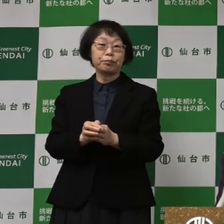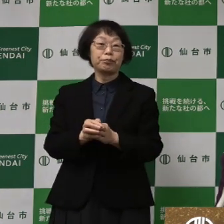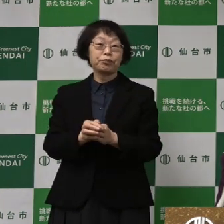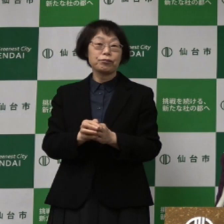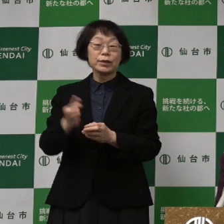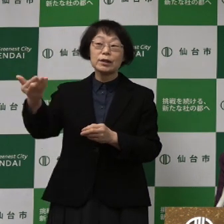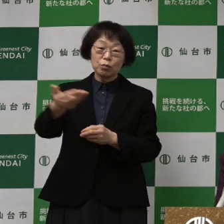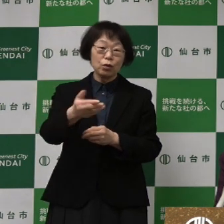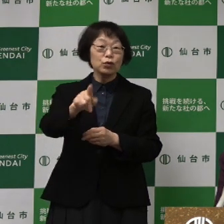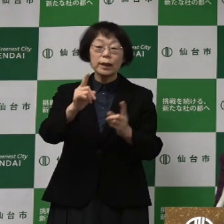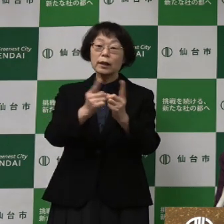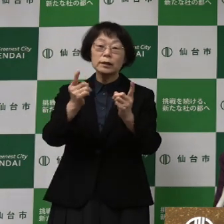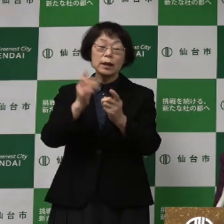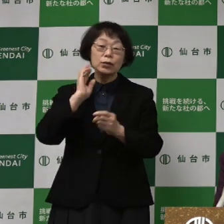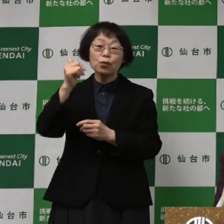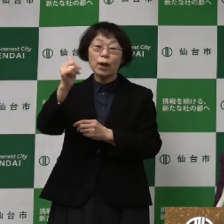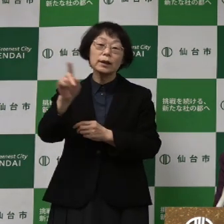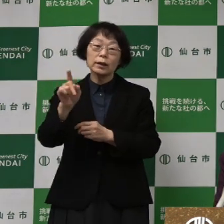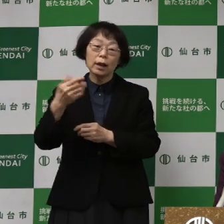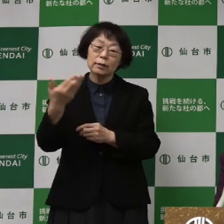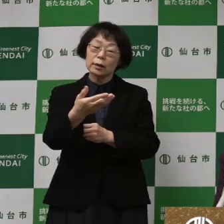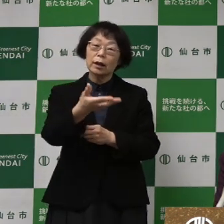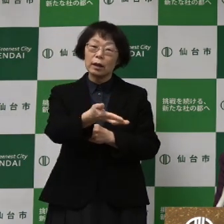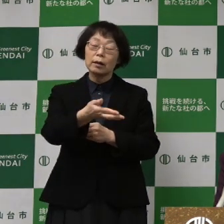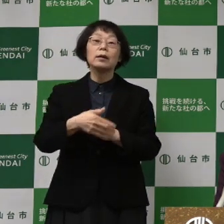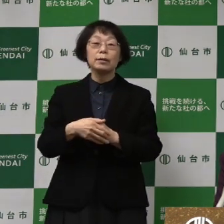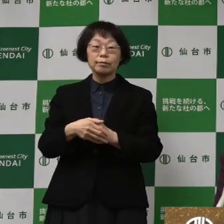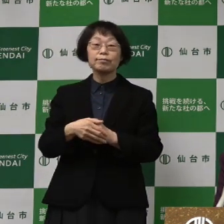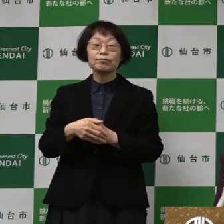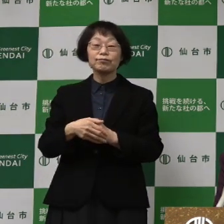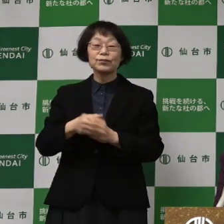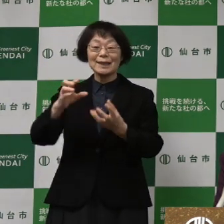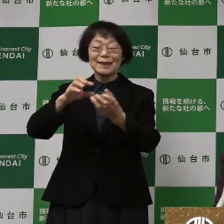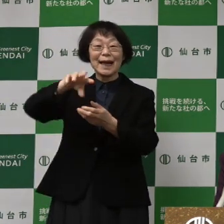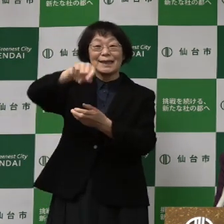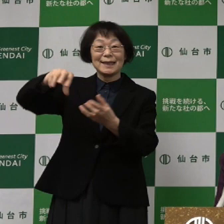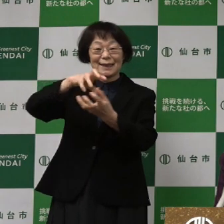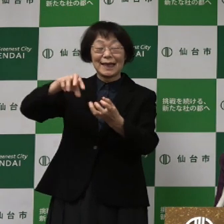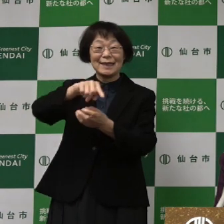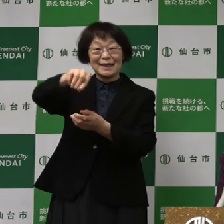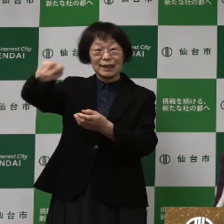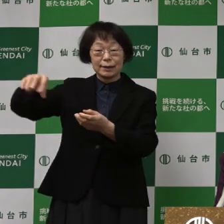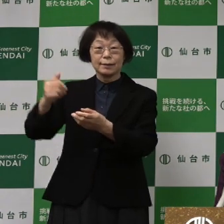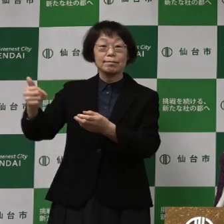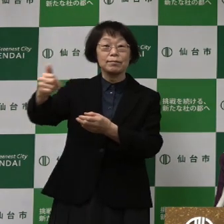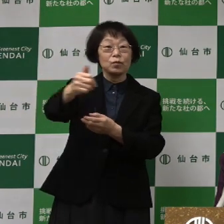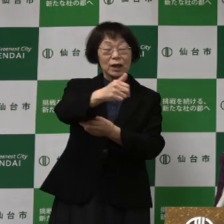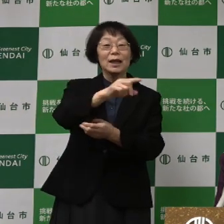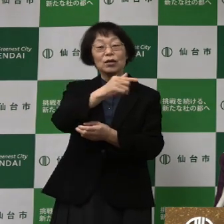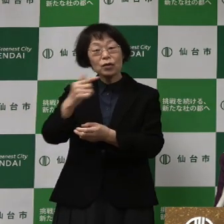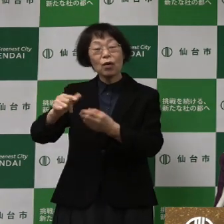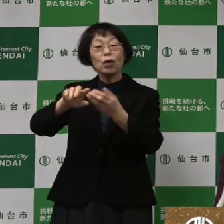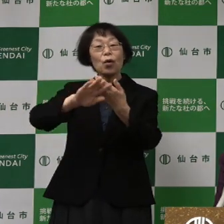総理からは何か。 被災地を回られていくつかの自治体の首長さんたちからも同じような話がありましたという